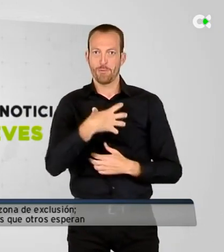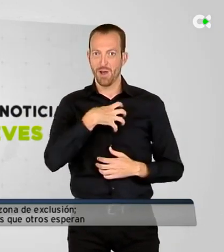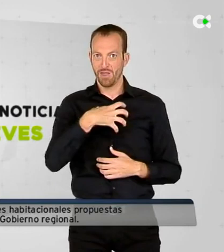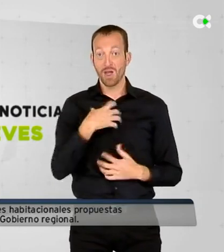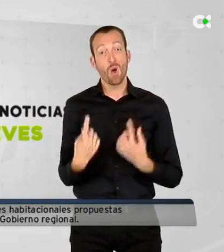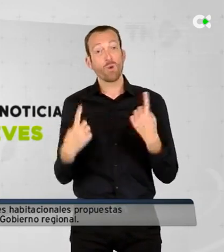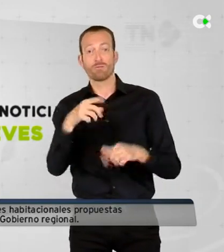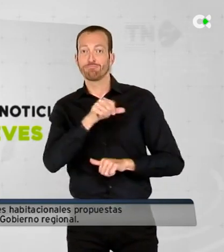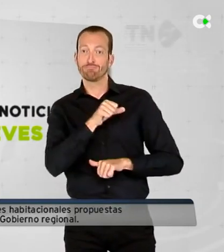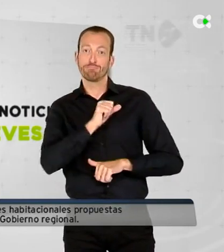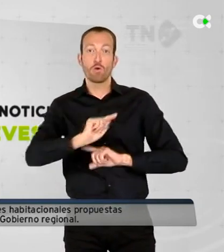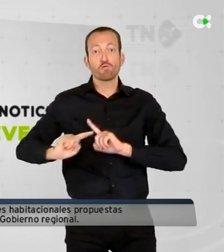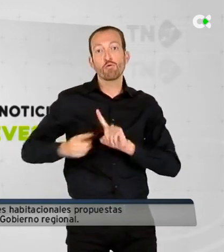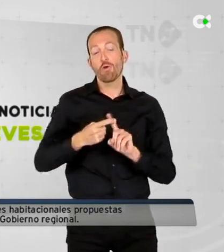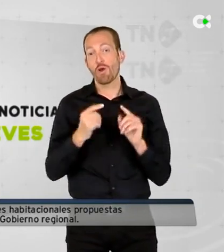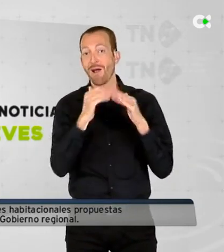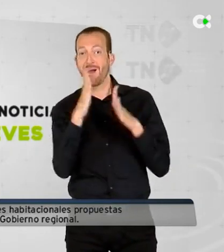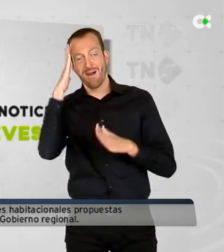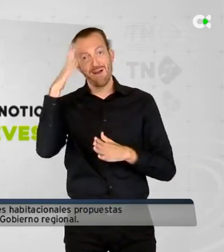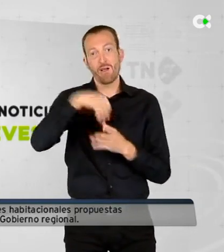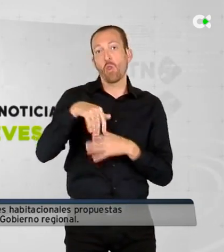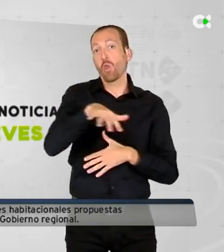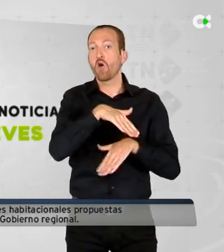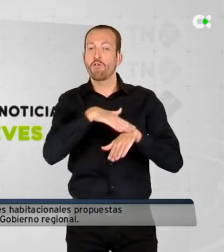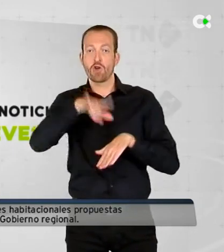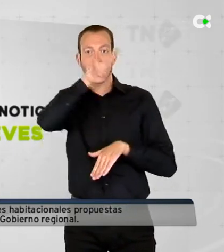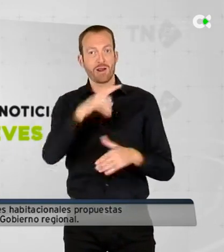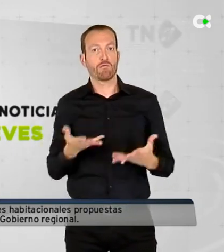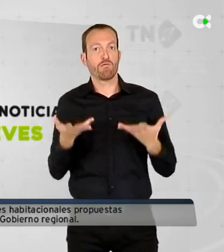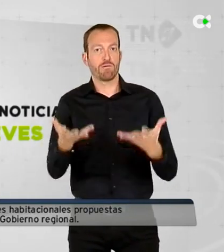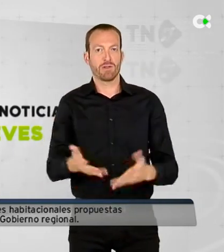que otros esperan por las soluciones habitacionales propuestas por el gobierno regional.